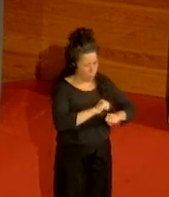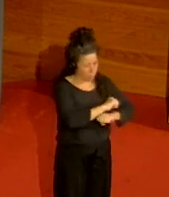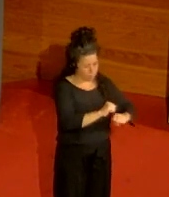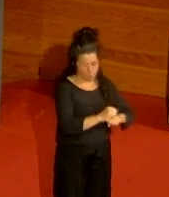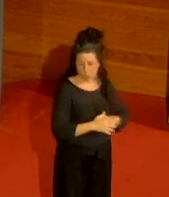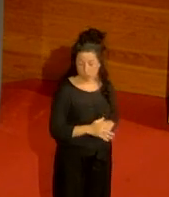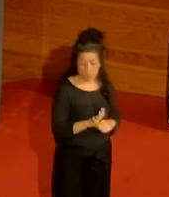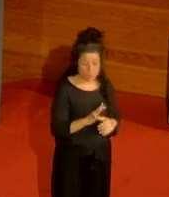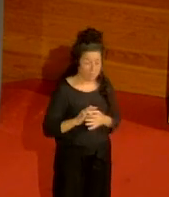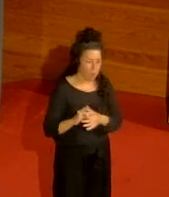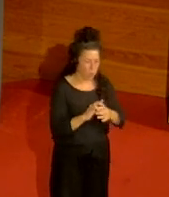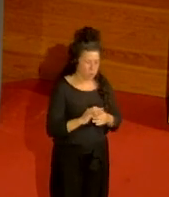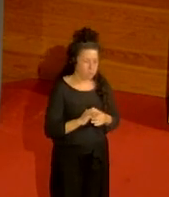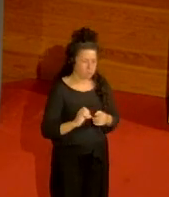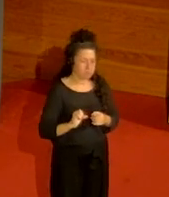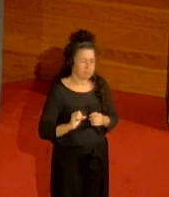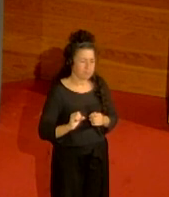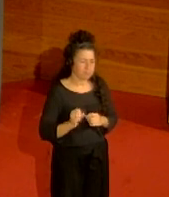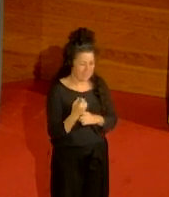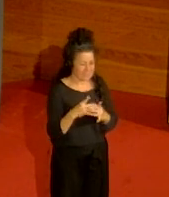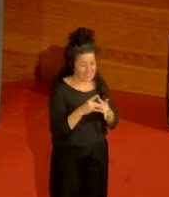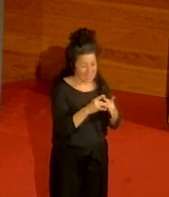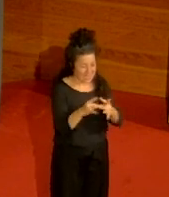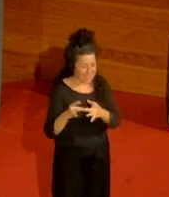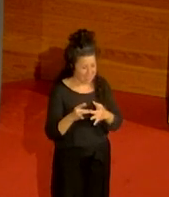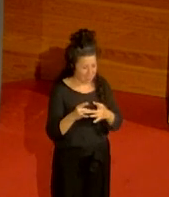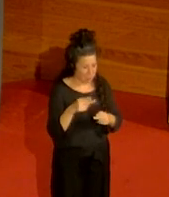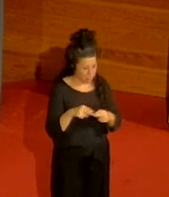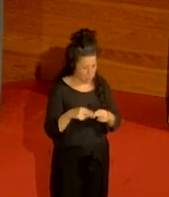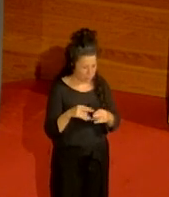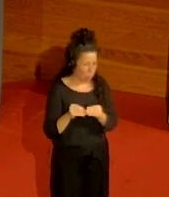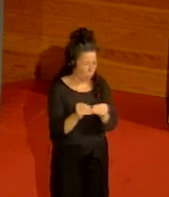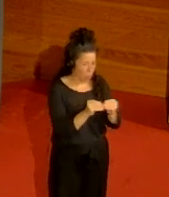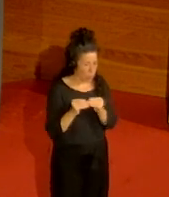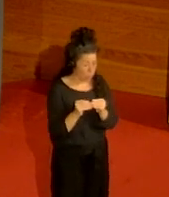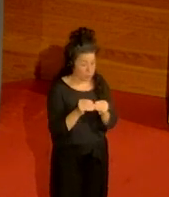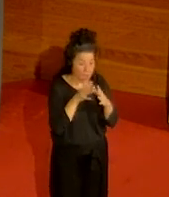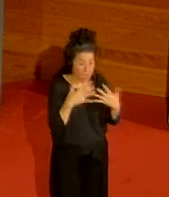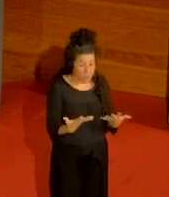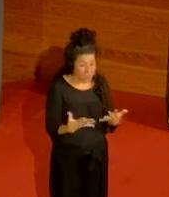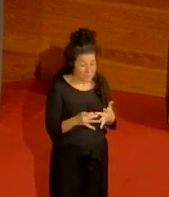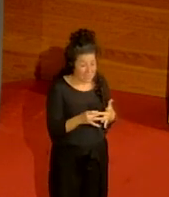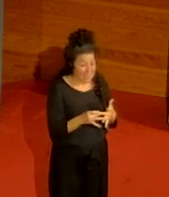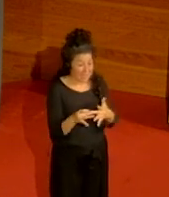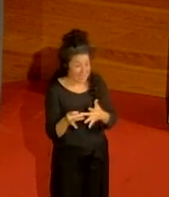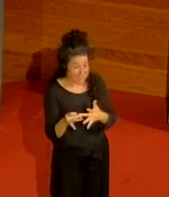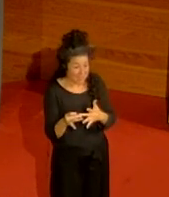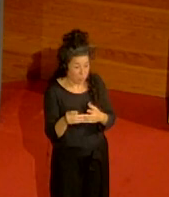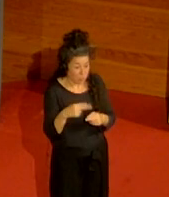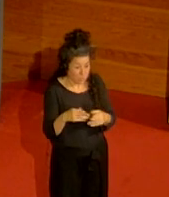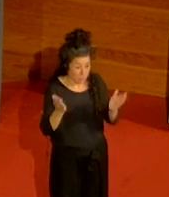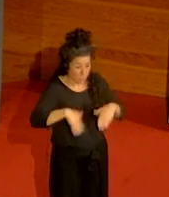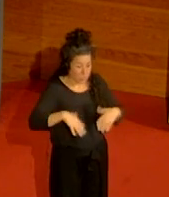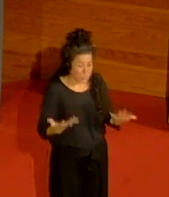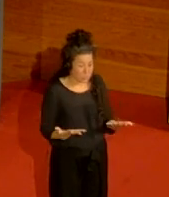Unión mucho mayor y un liderazgo político común ante la falta de Liderazgo político no se puede hablar de una entifada